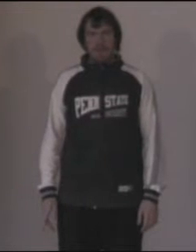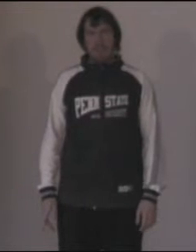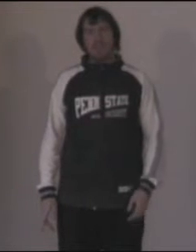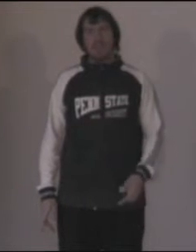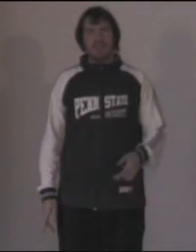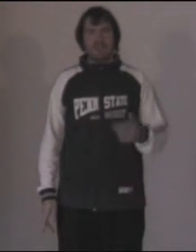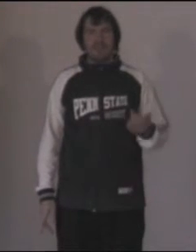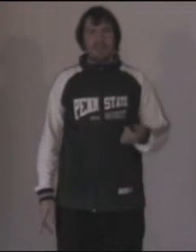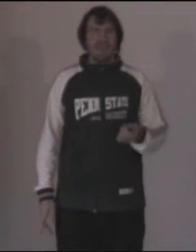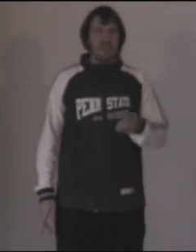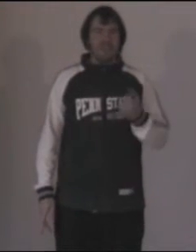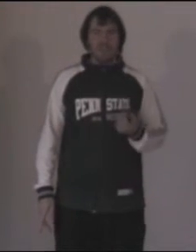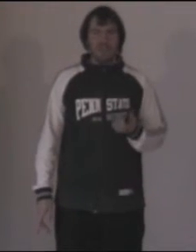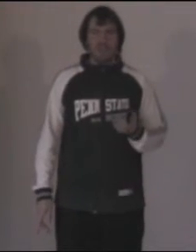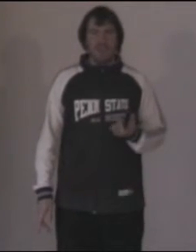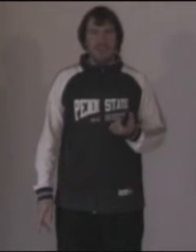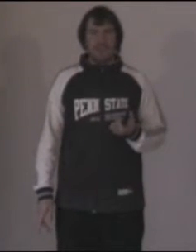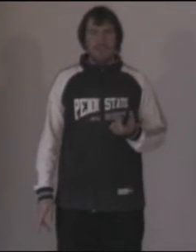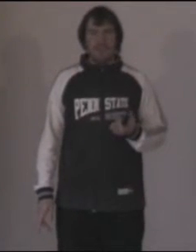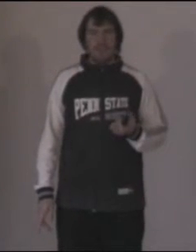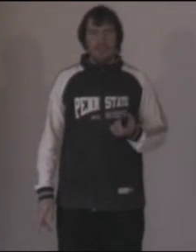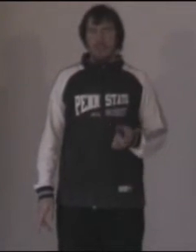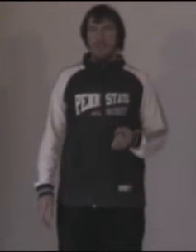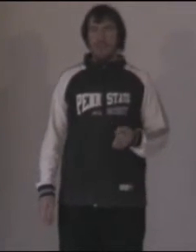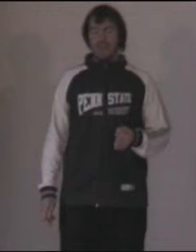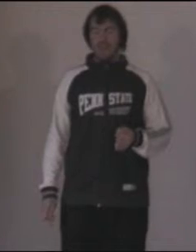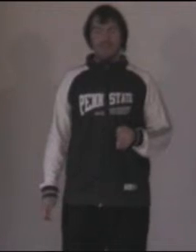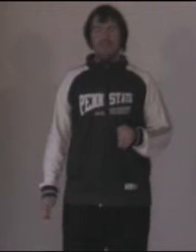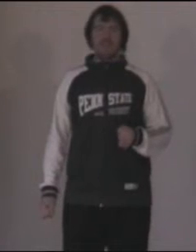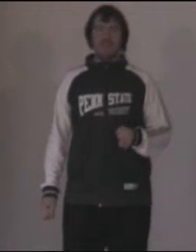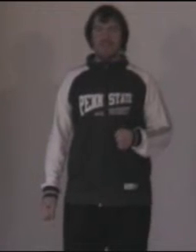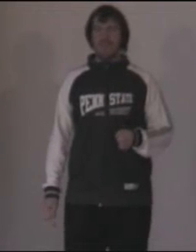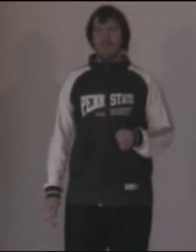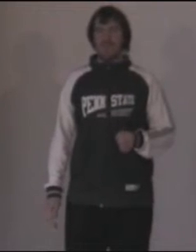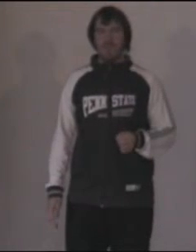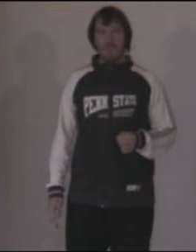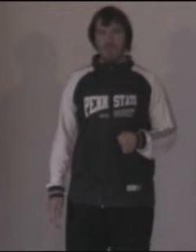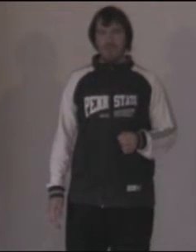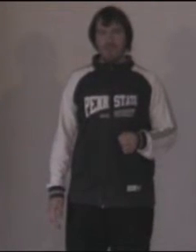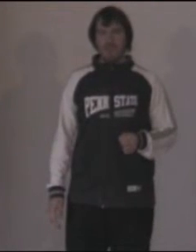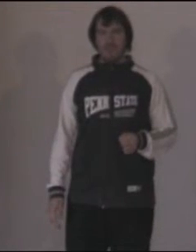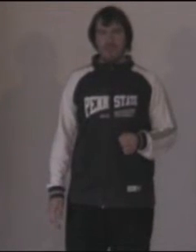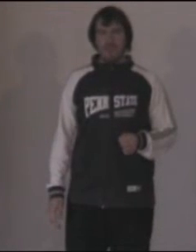ma c'è stata a mangiare, ma dove si mangia qui di buono? Si mangia in diversi posti qui.